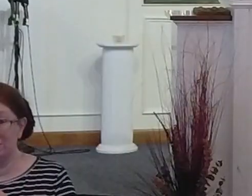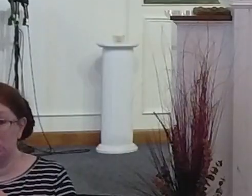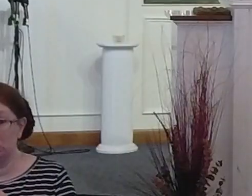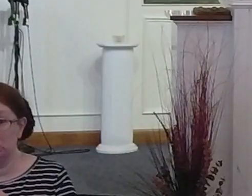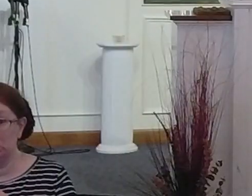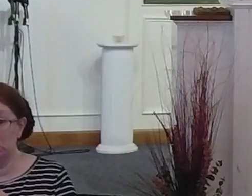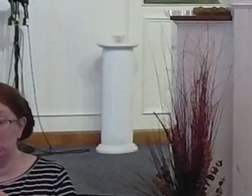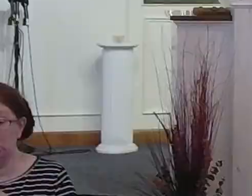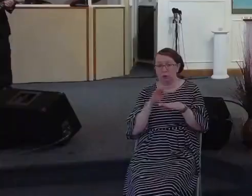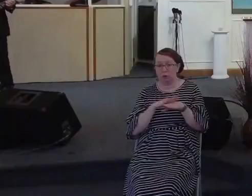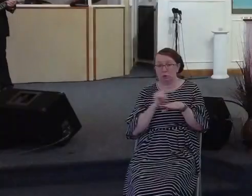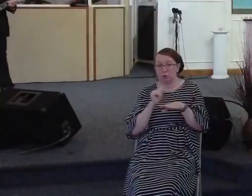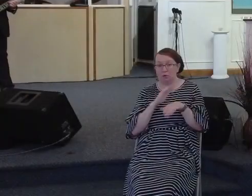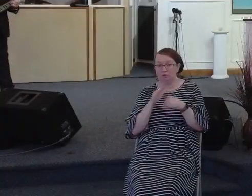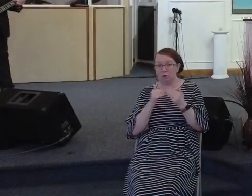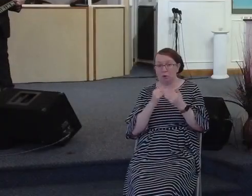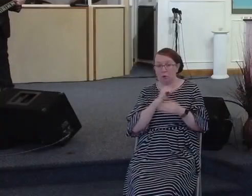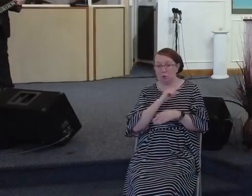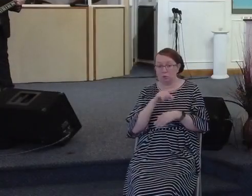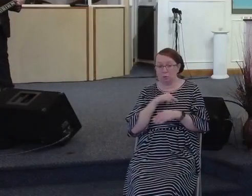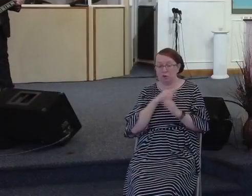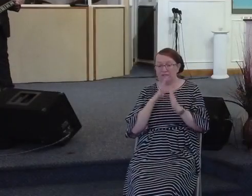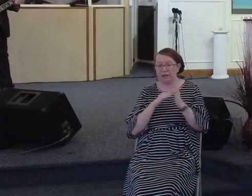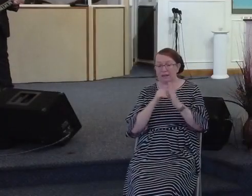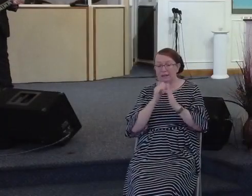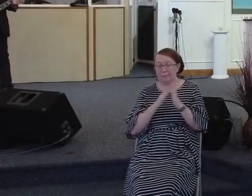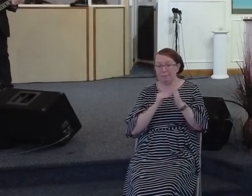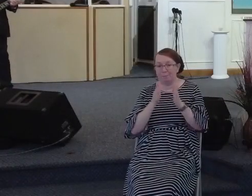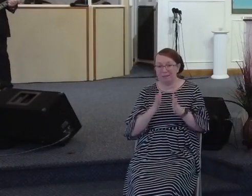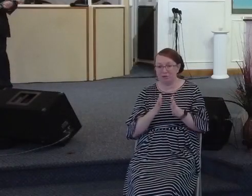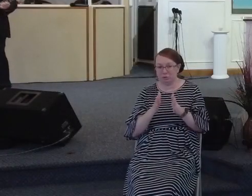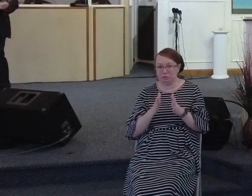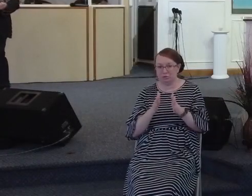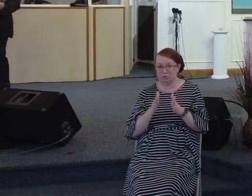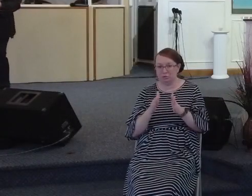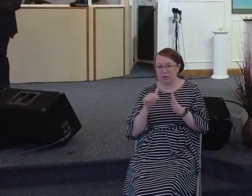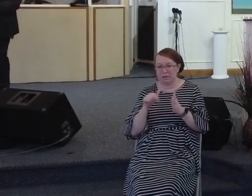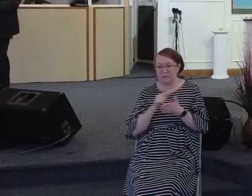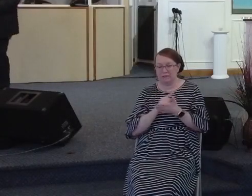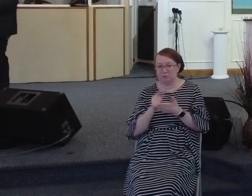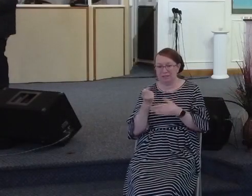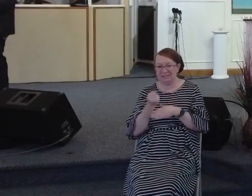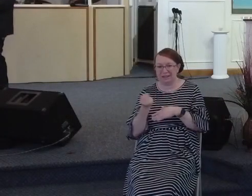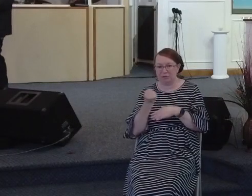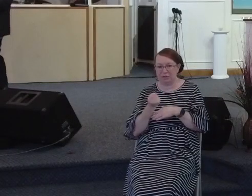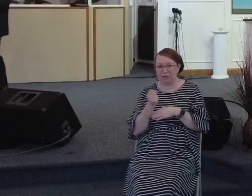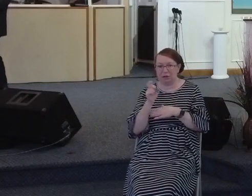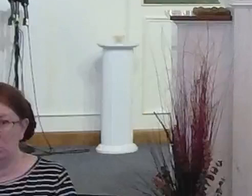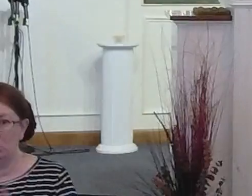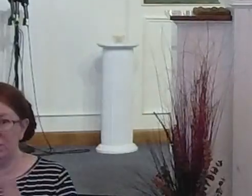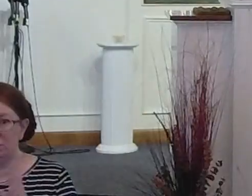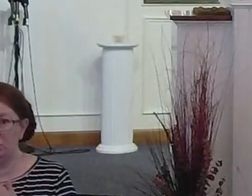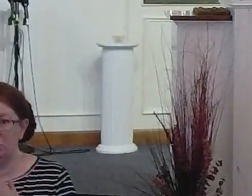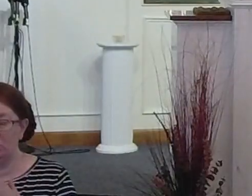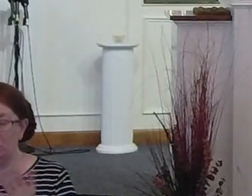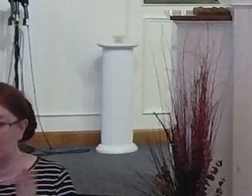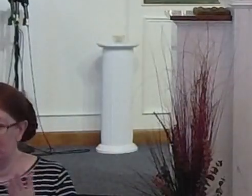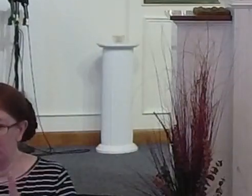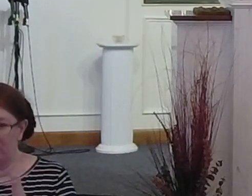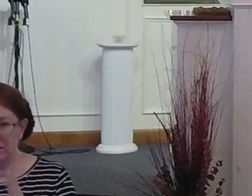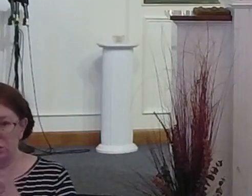Voy a hacer una llamada especial para los pintores calificados. Este siguiente